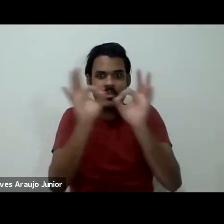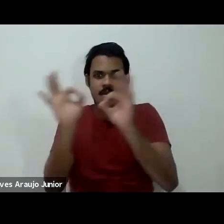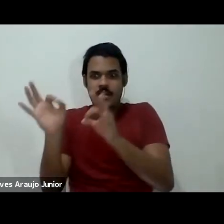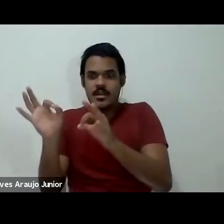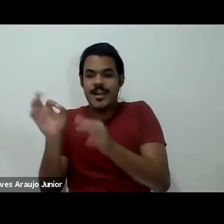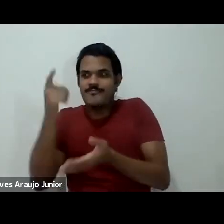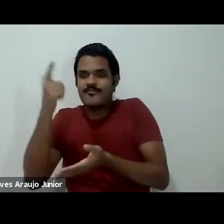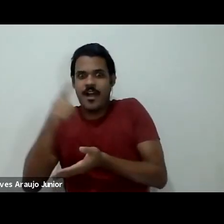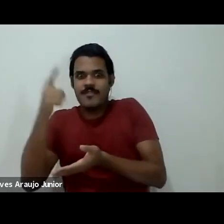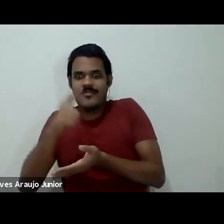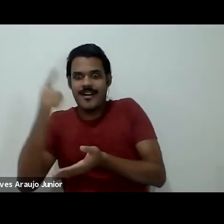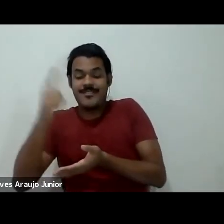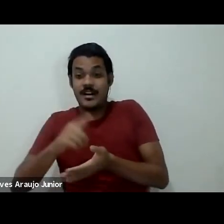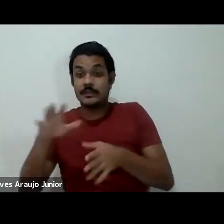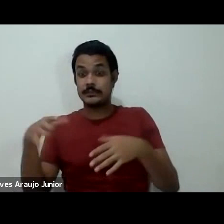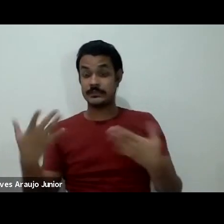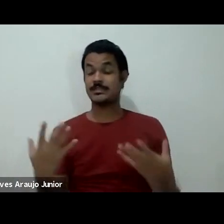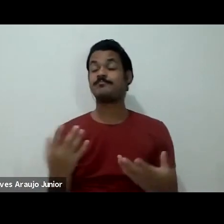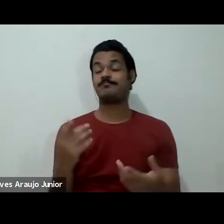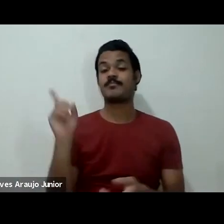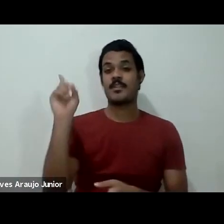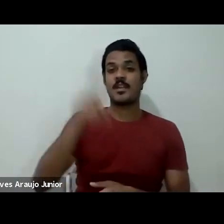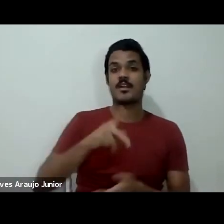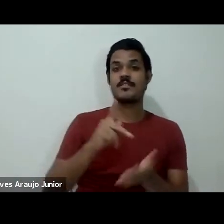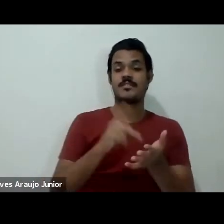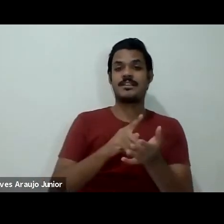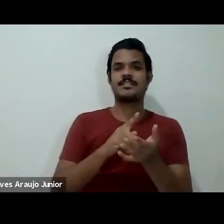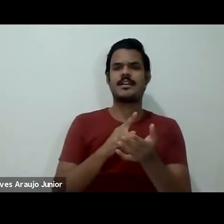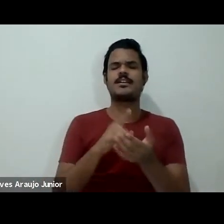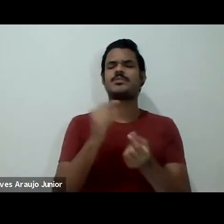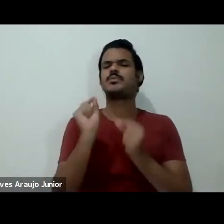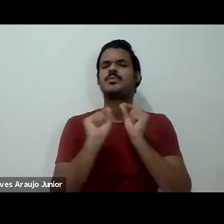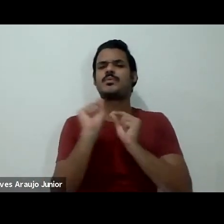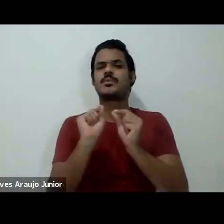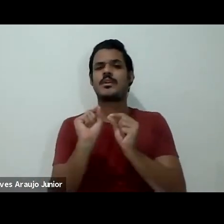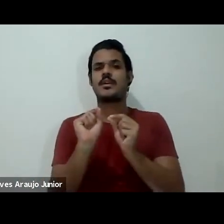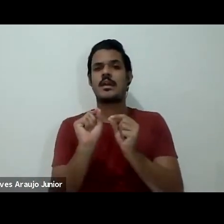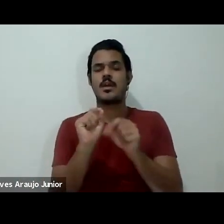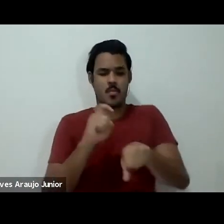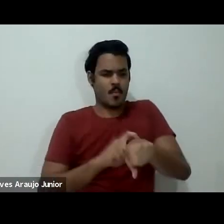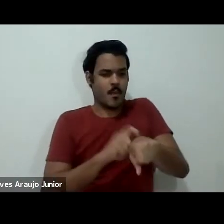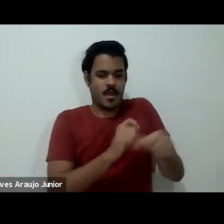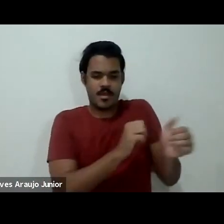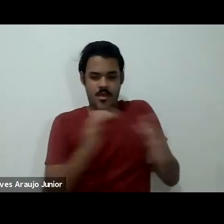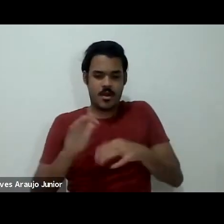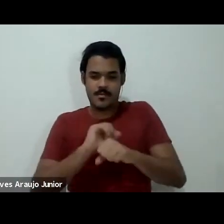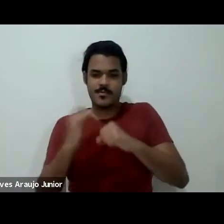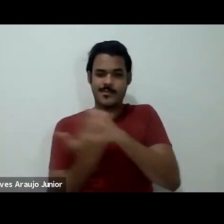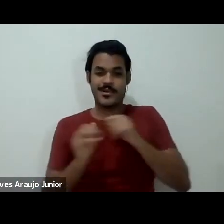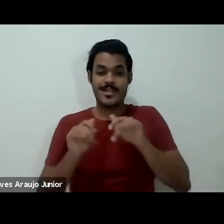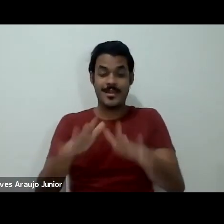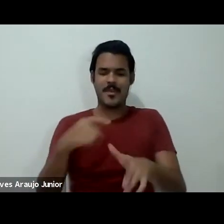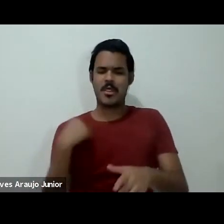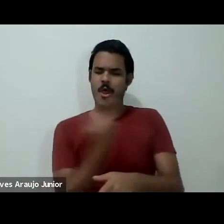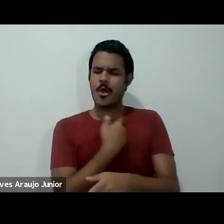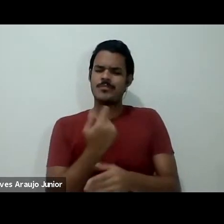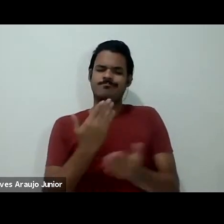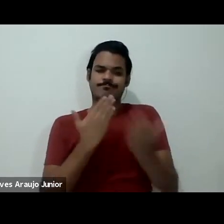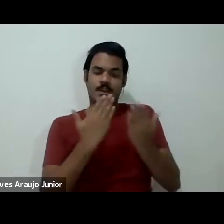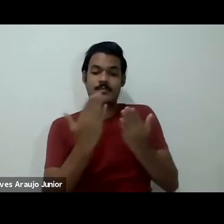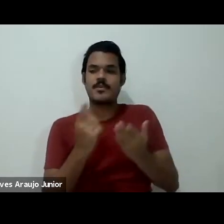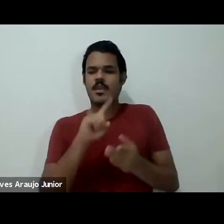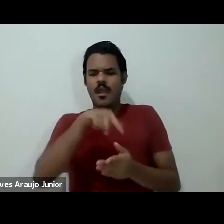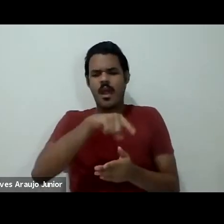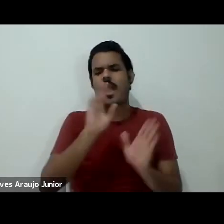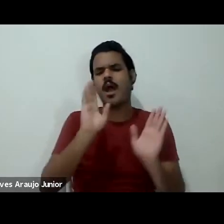e realmente é algo que dialoga muito bem com o momento, não só no momento da pandemia, mas no momento